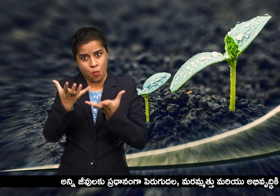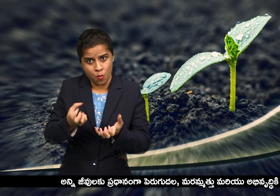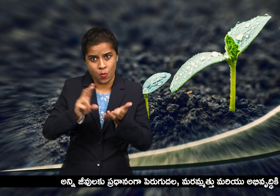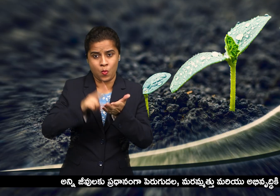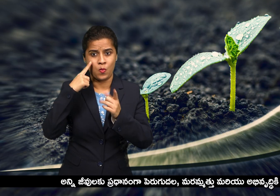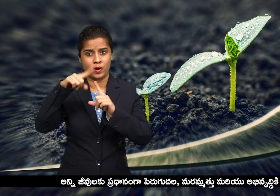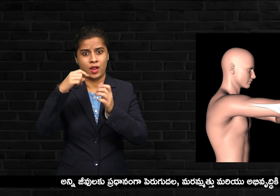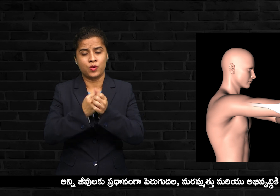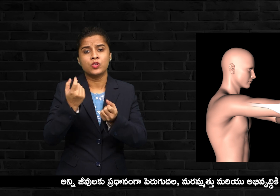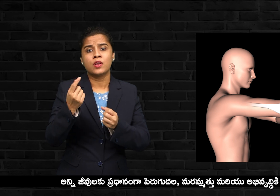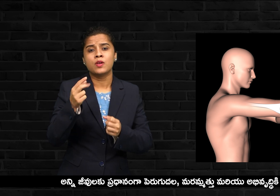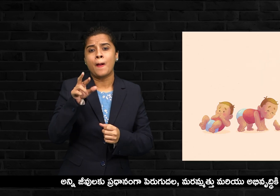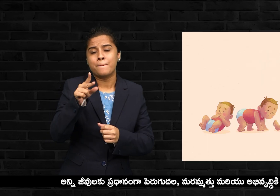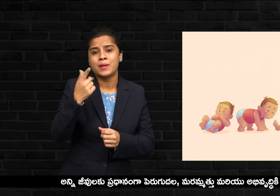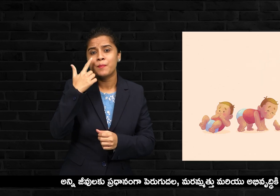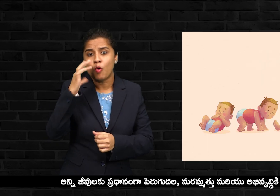అభివృద్ధికి నత్రజని అవసరం.